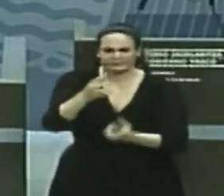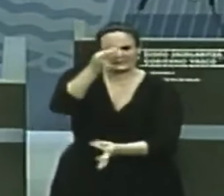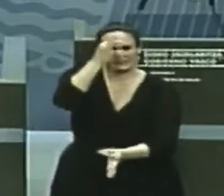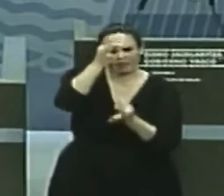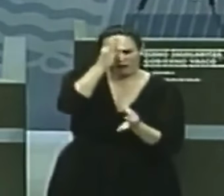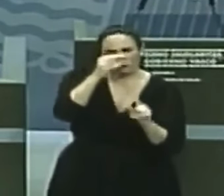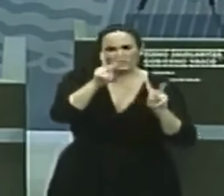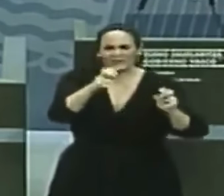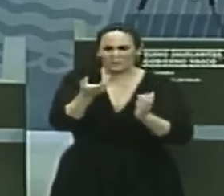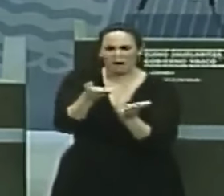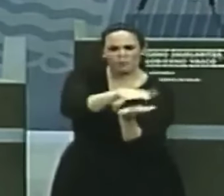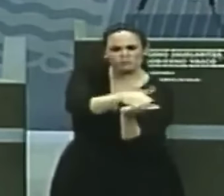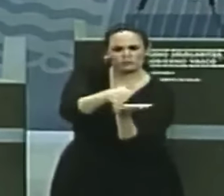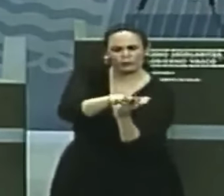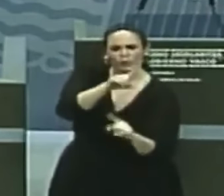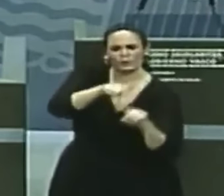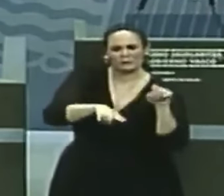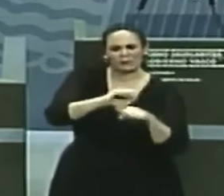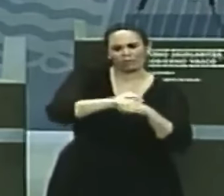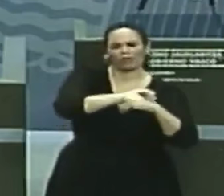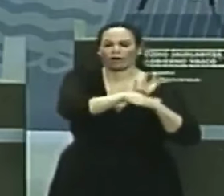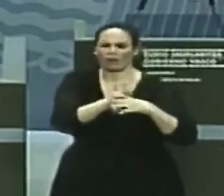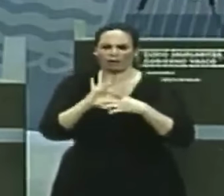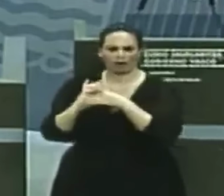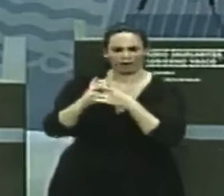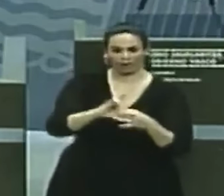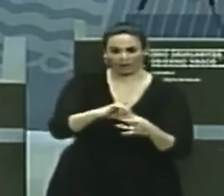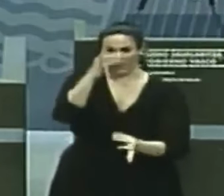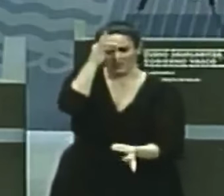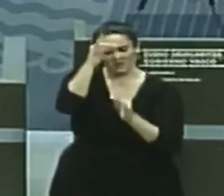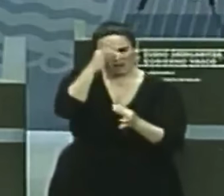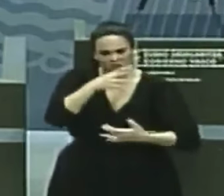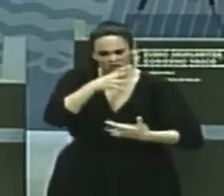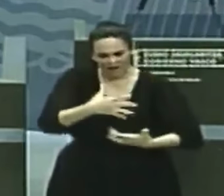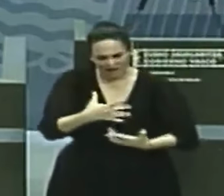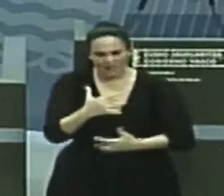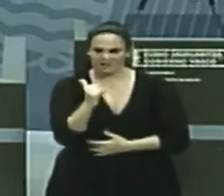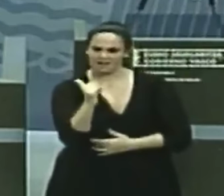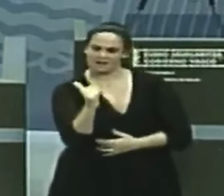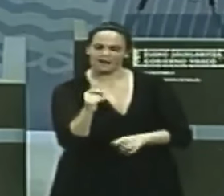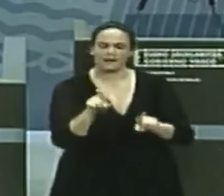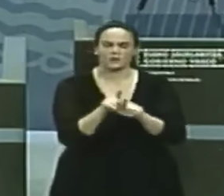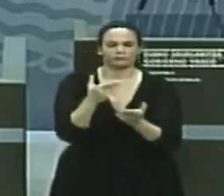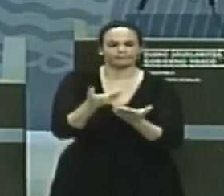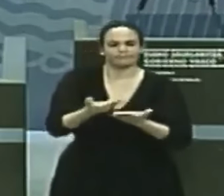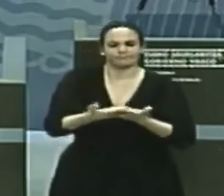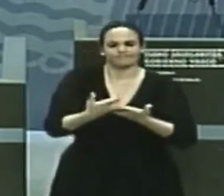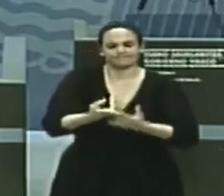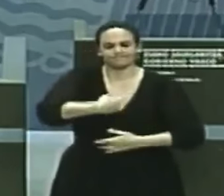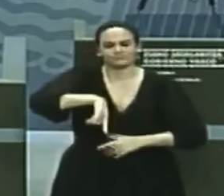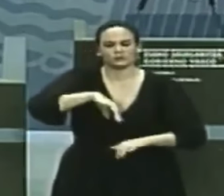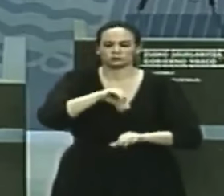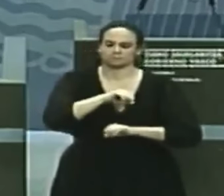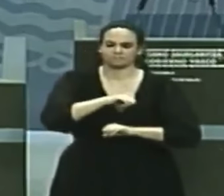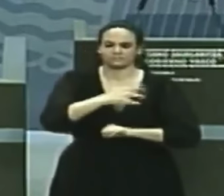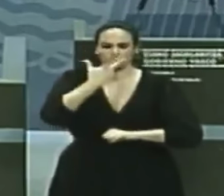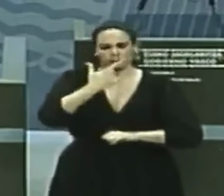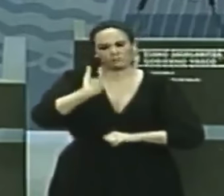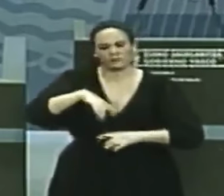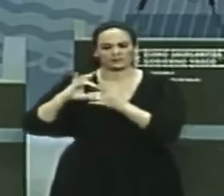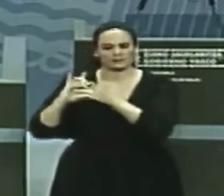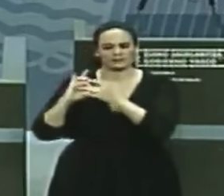mortalidad en relación con la enfermedad y los datos que tenemos reflejan el lo que esperábamos en relación lo que ya conocíamos que